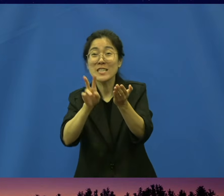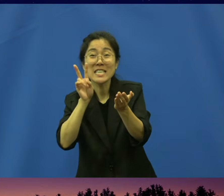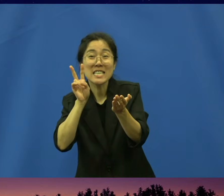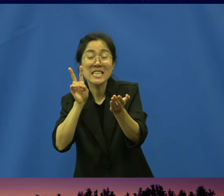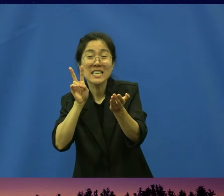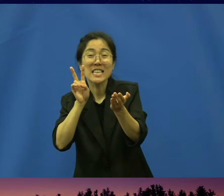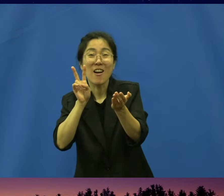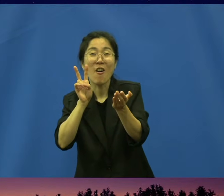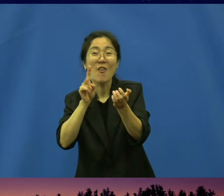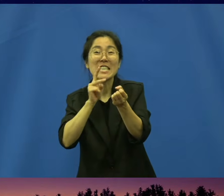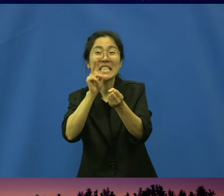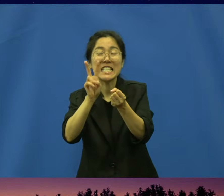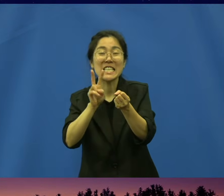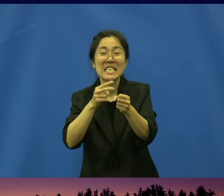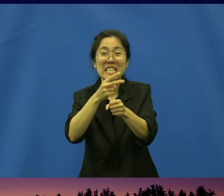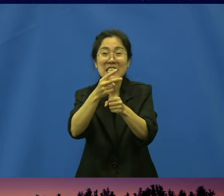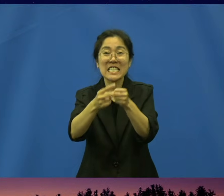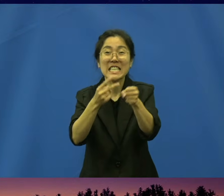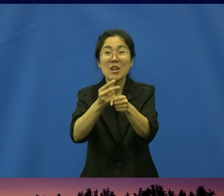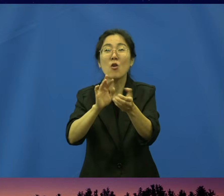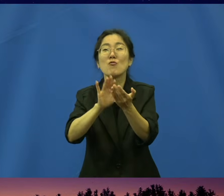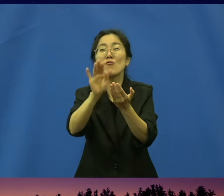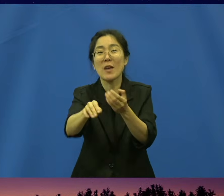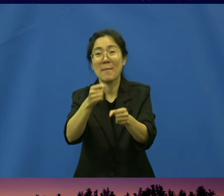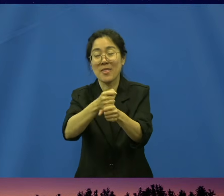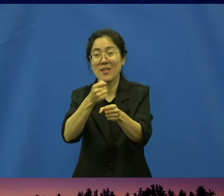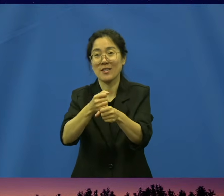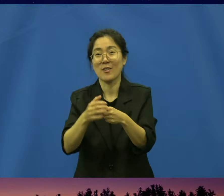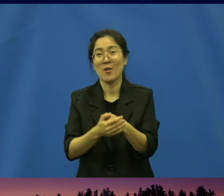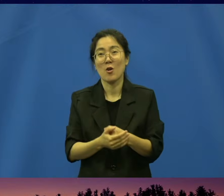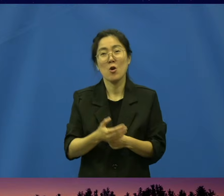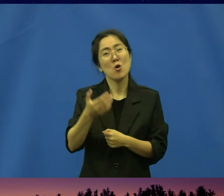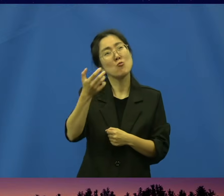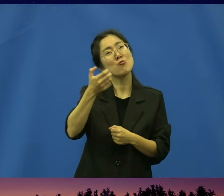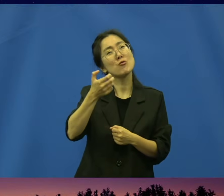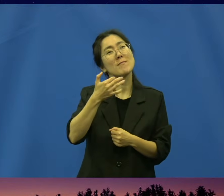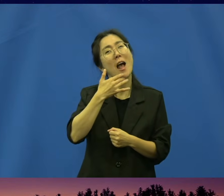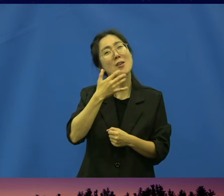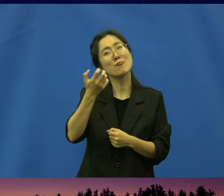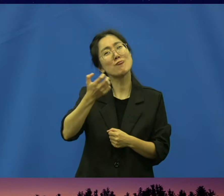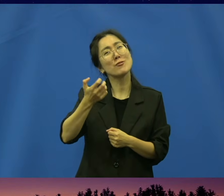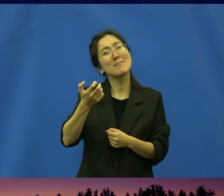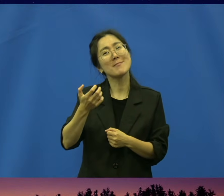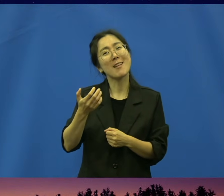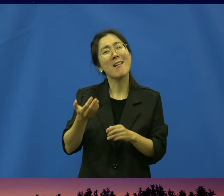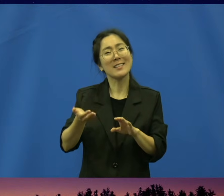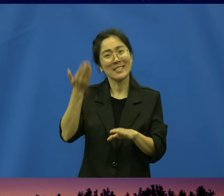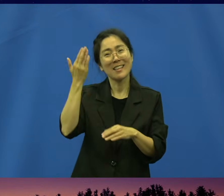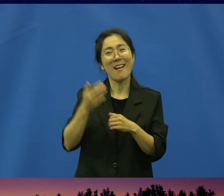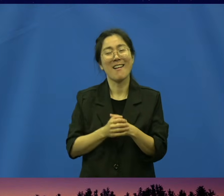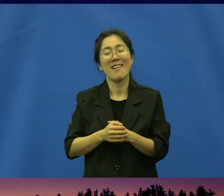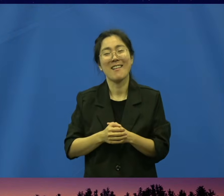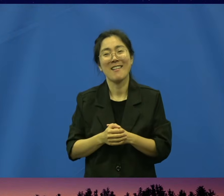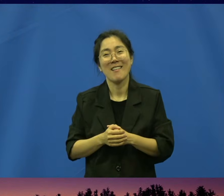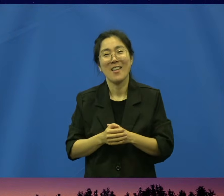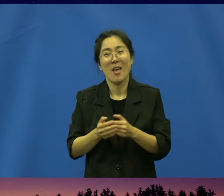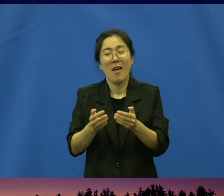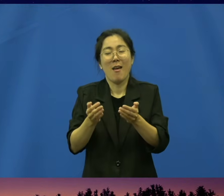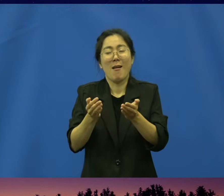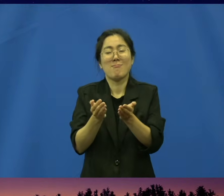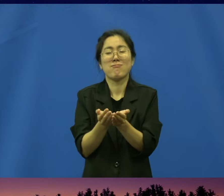111살이죠. 그러나 96살까지, 기적이에요. 배가 96살. 여기 부산이니까 아마 배 관계된 일 하시는 분들이 많이 있을